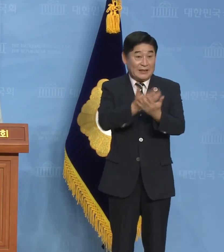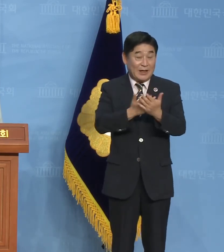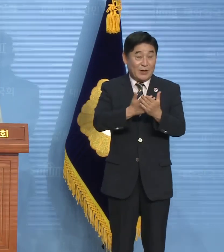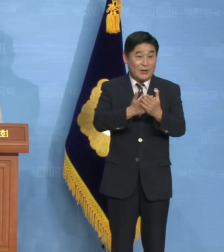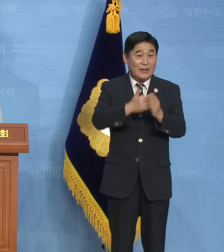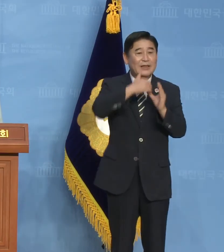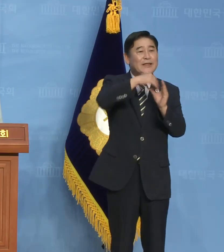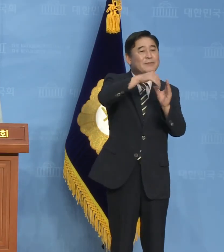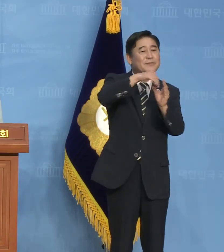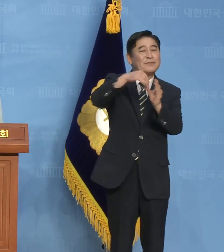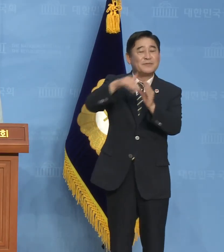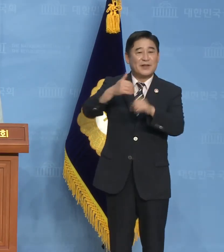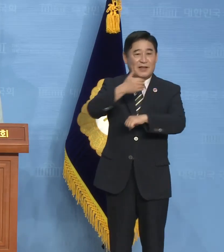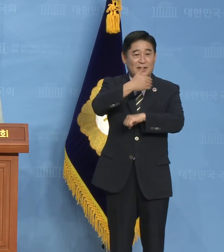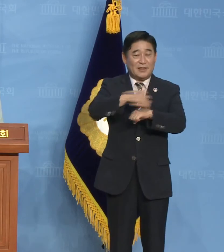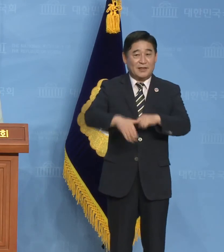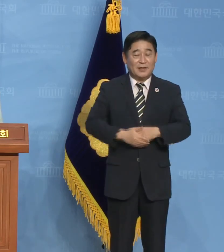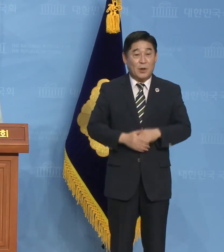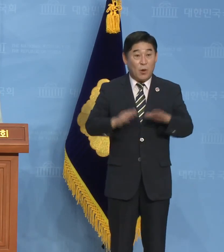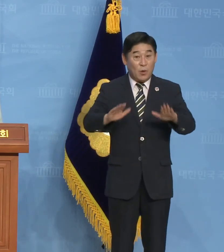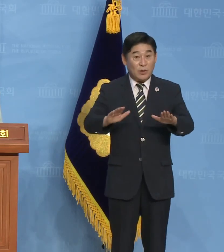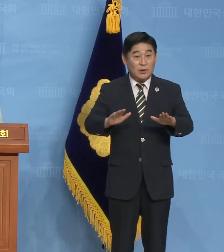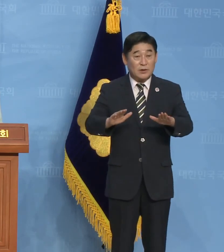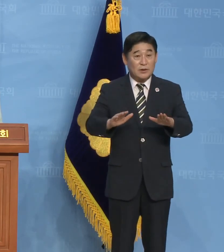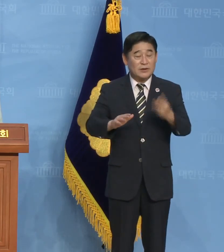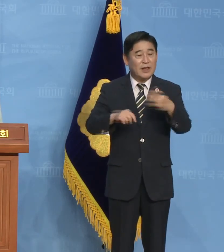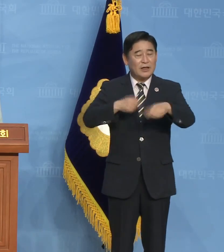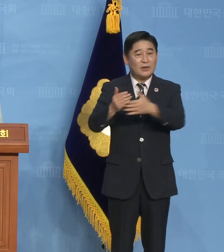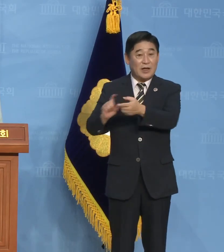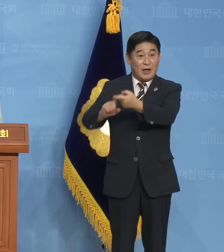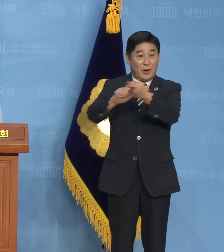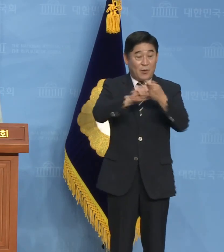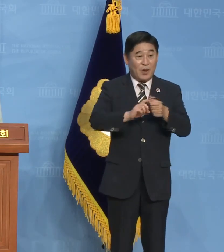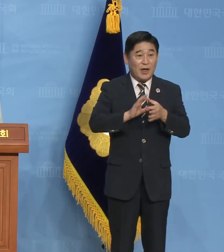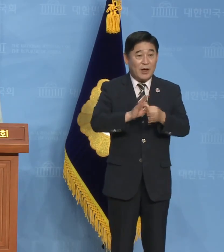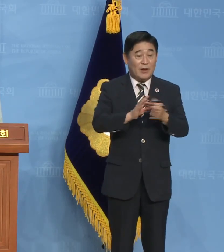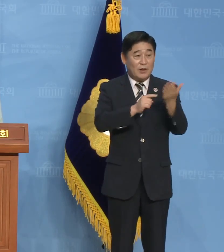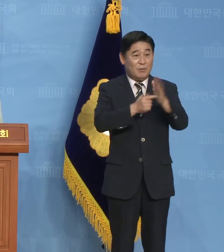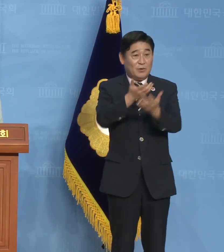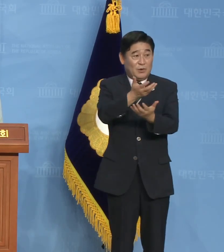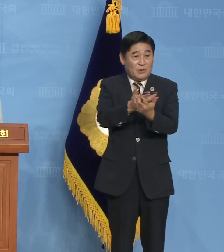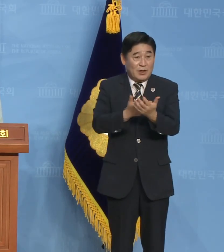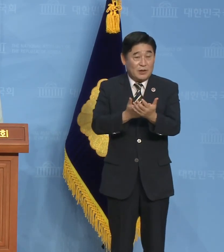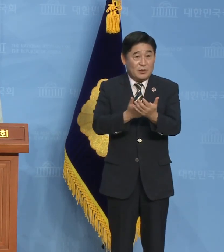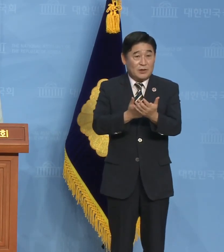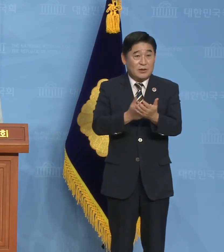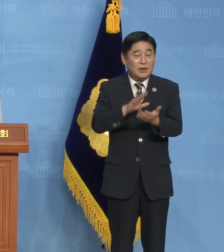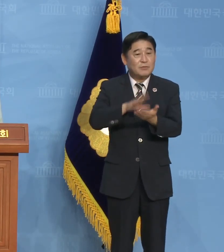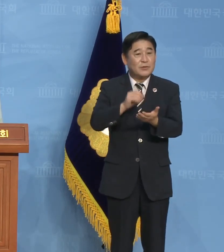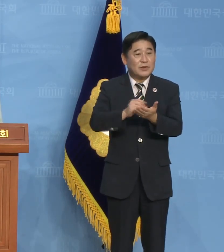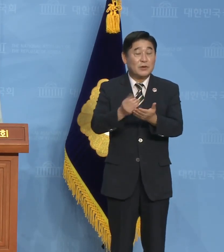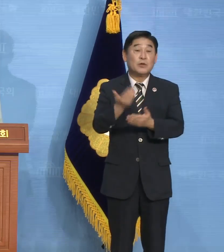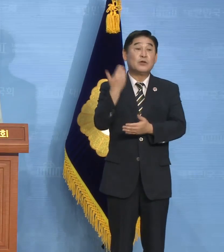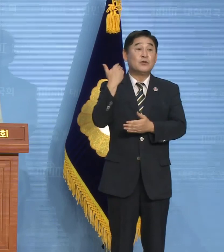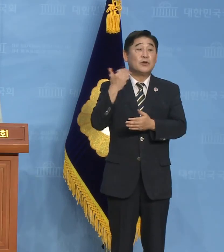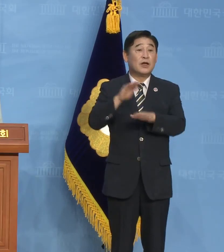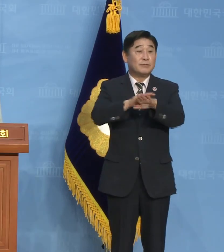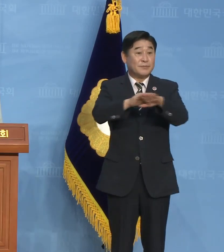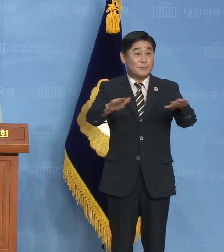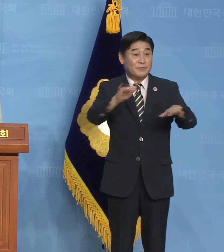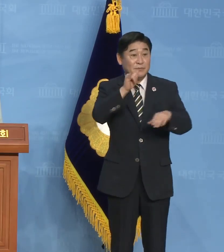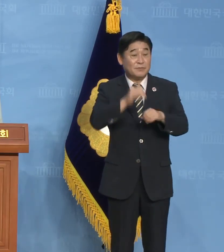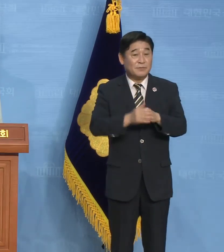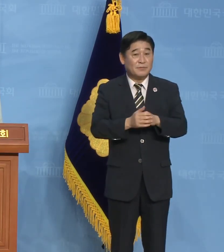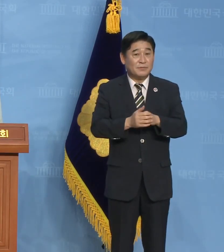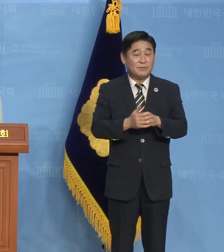이메일로 발송하도록 하겠습니다. 그리고 오늘 이 3개 정당 연석회의 관련 보도자료는 출력해서 저 뒤편에 배치해